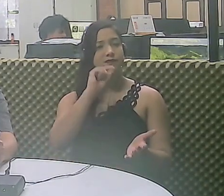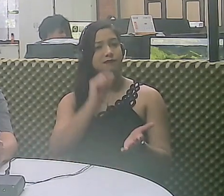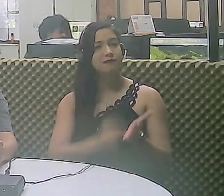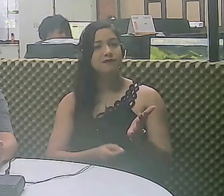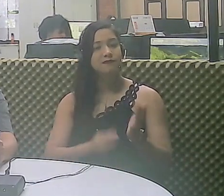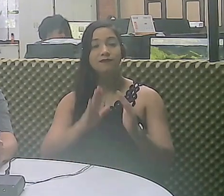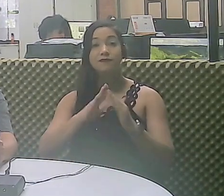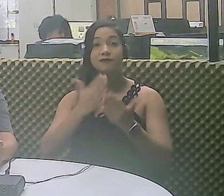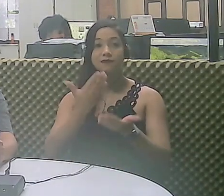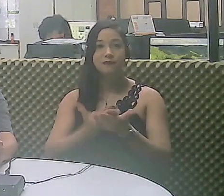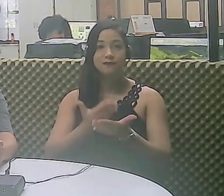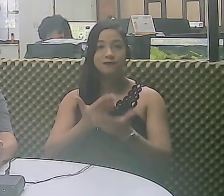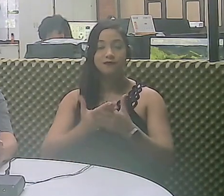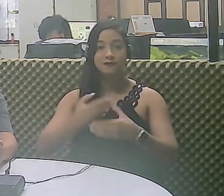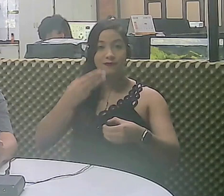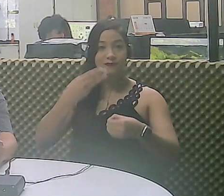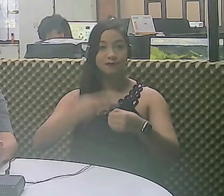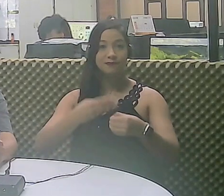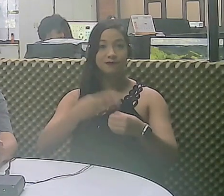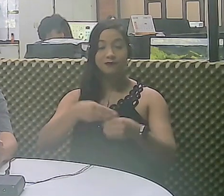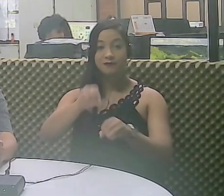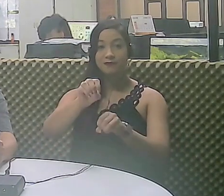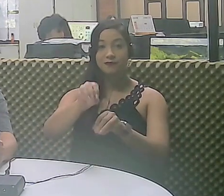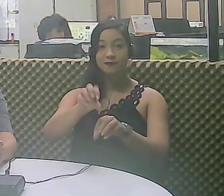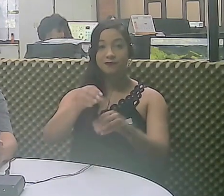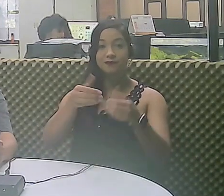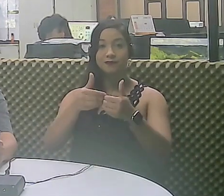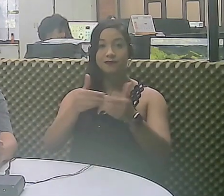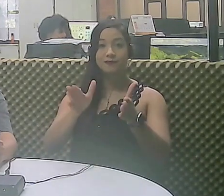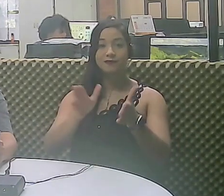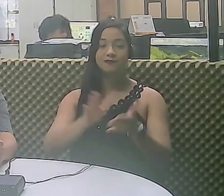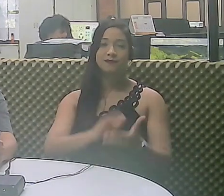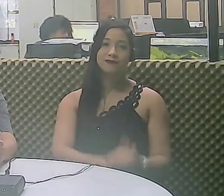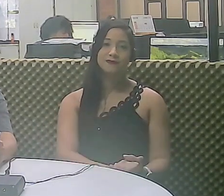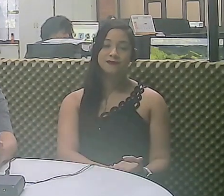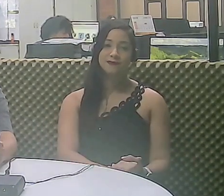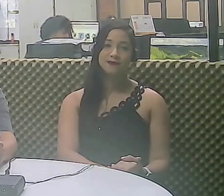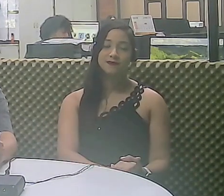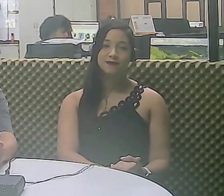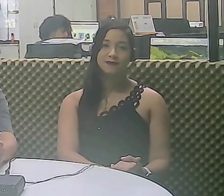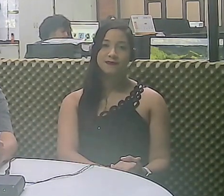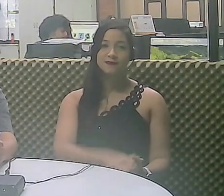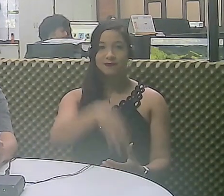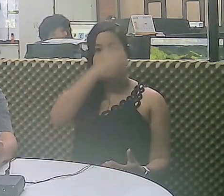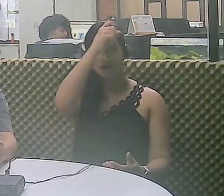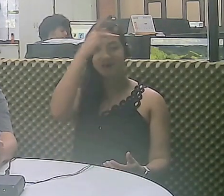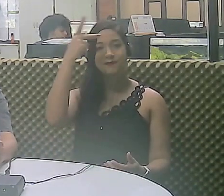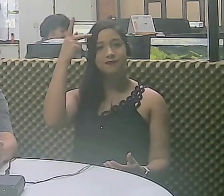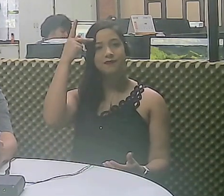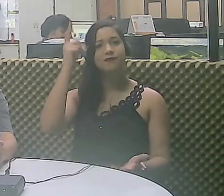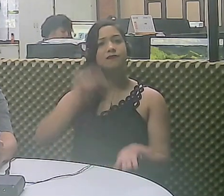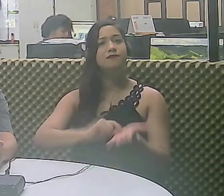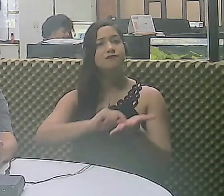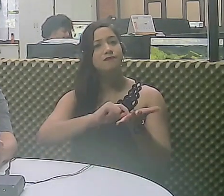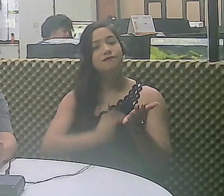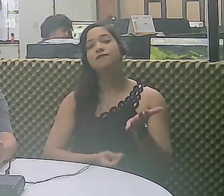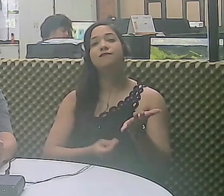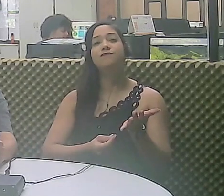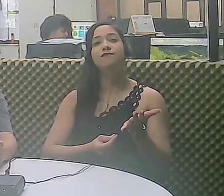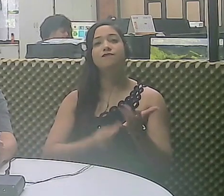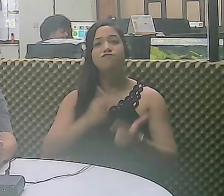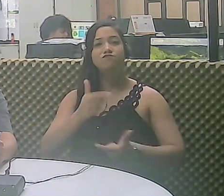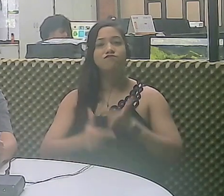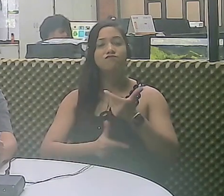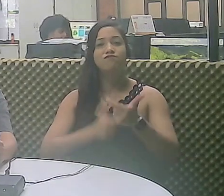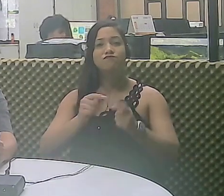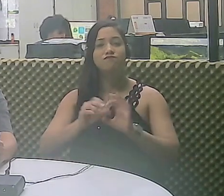Inscrições escolares na rede municipal de ensino estão abertas. Prefeitura abre inscrições para